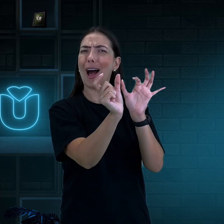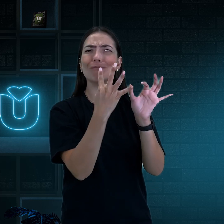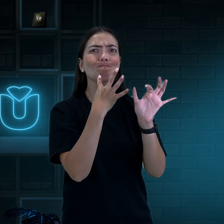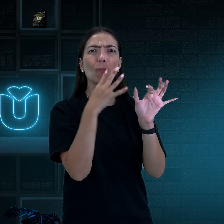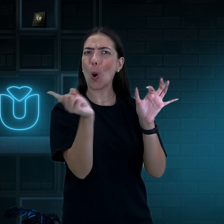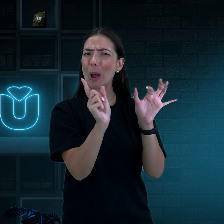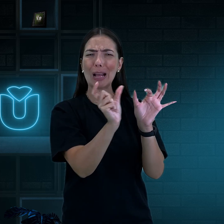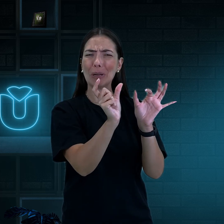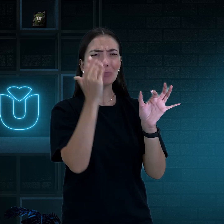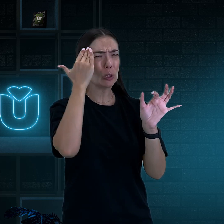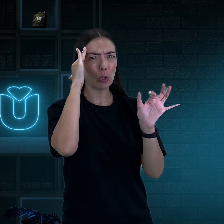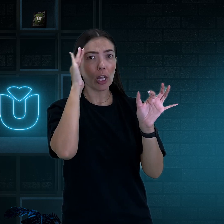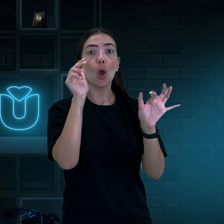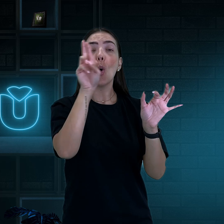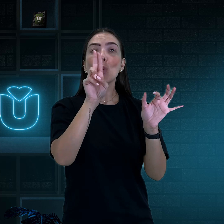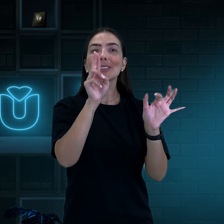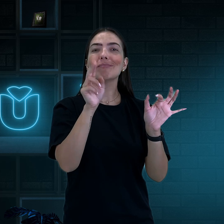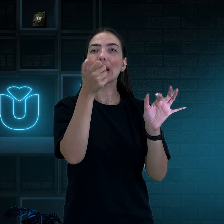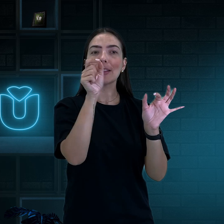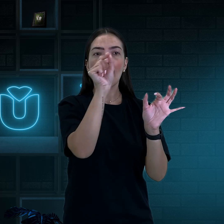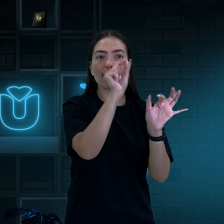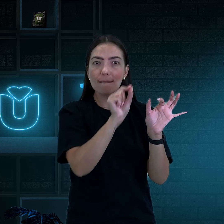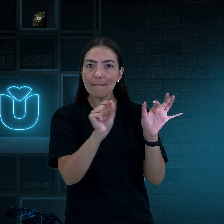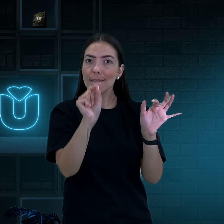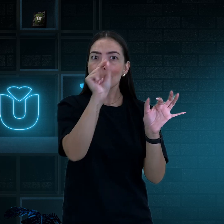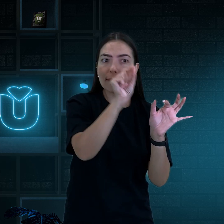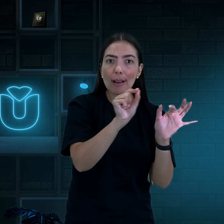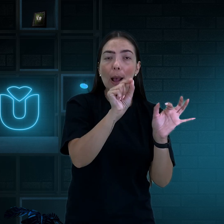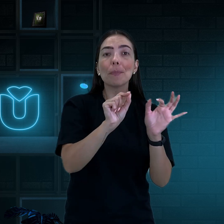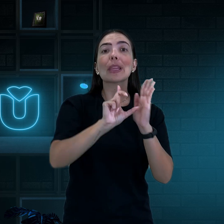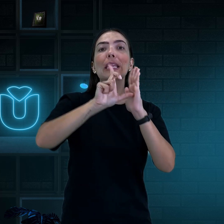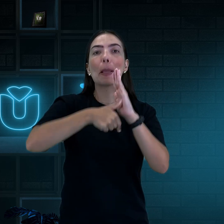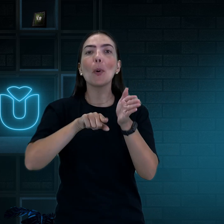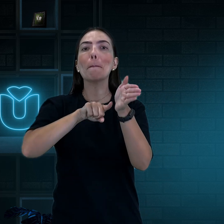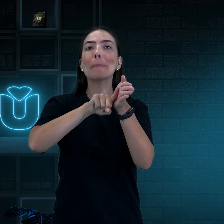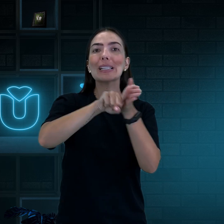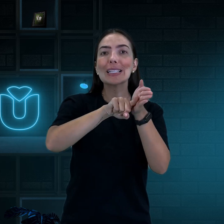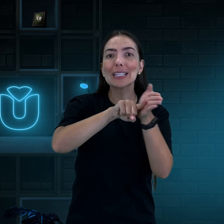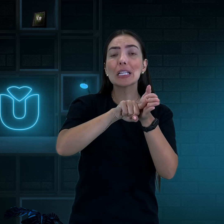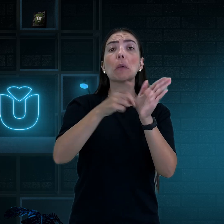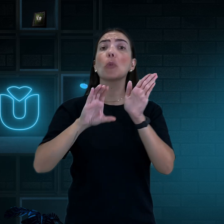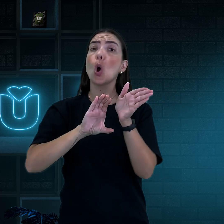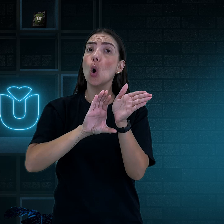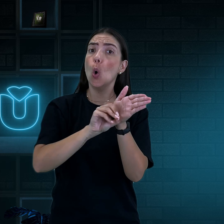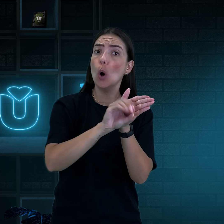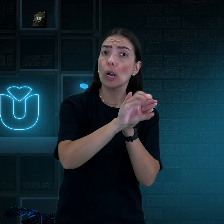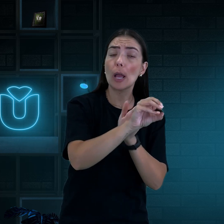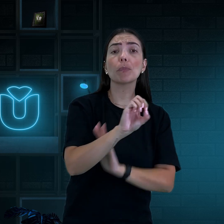contexto. Vai encontrar uma palavra que não entende, então ele marca, circula essa palavra, depois pesquisa no